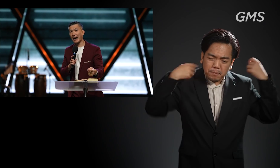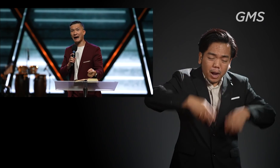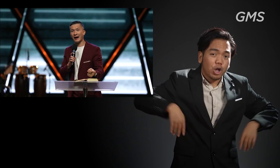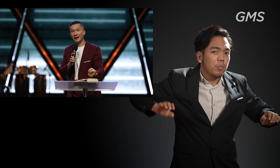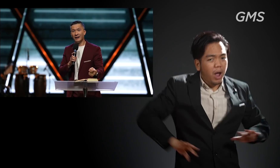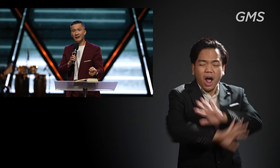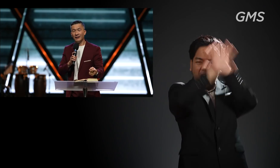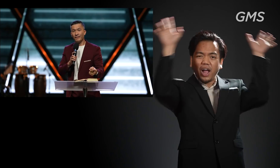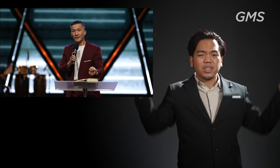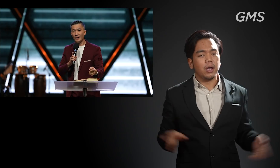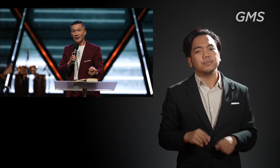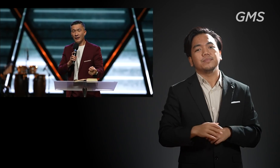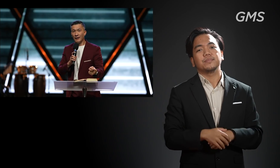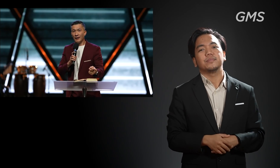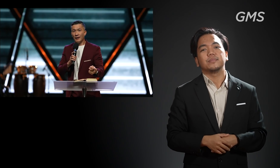satu perkara.